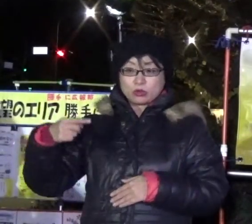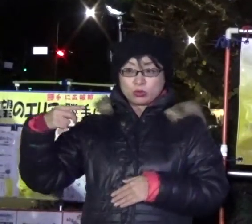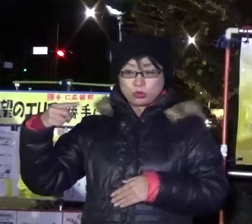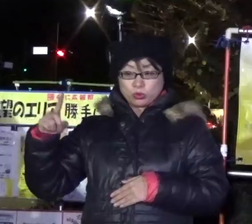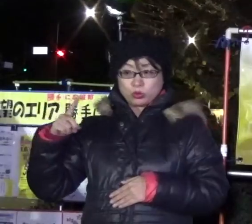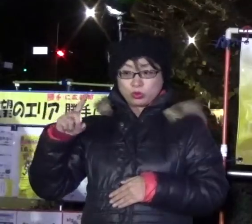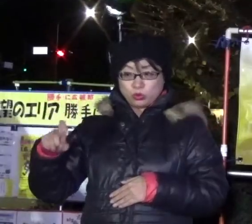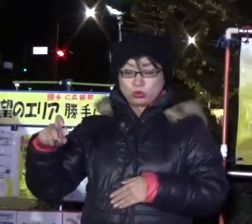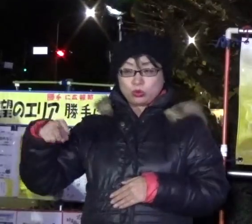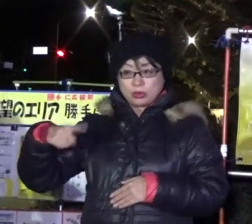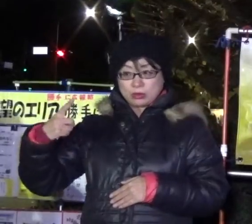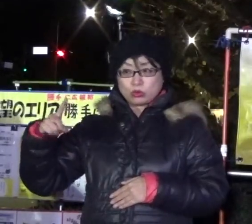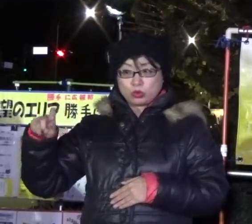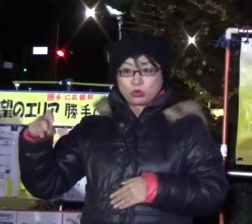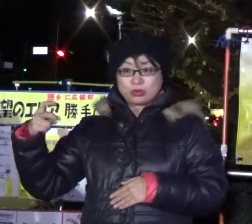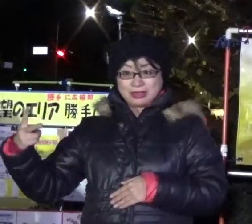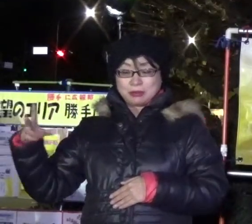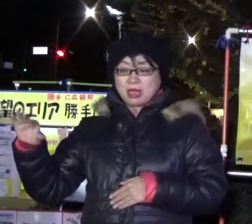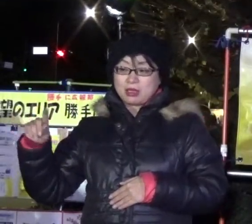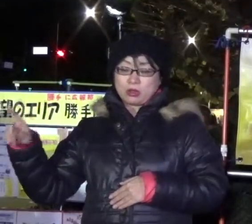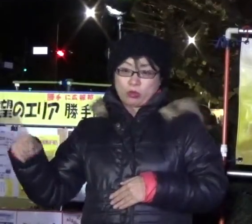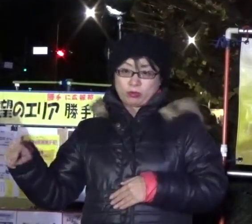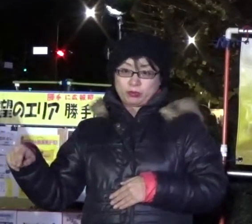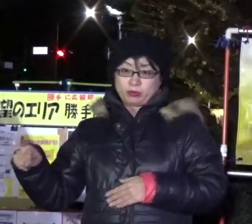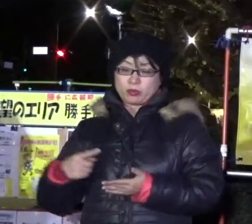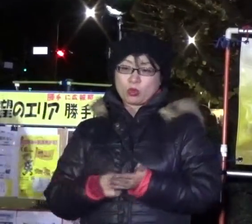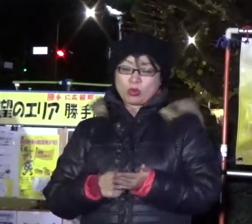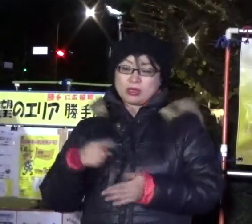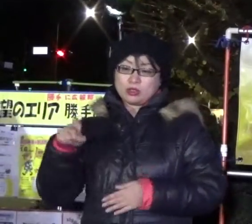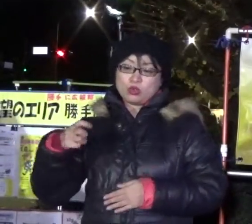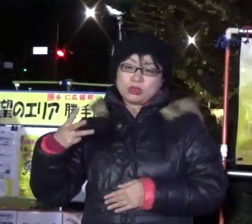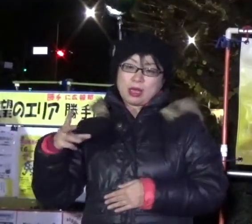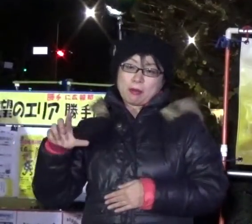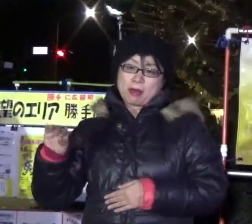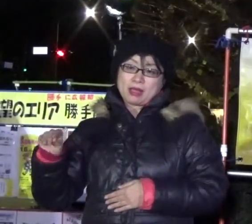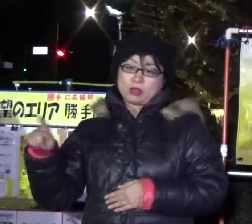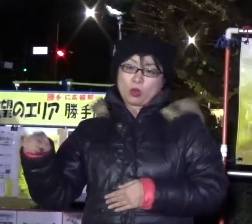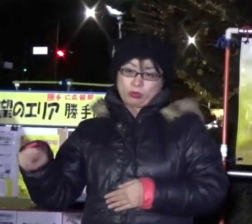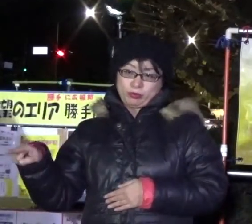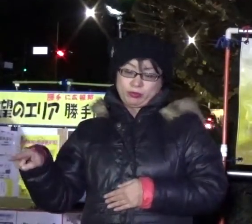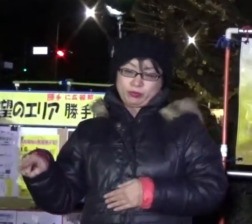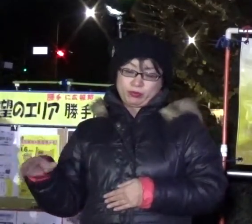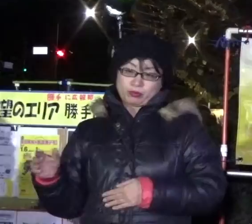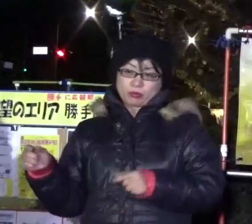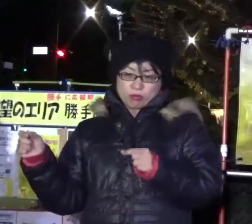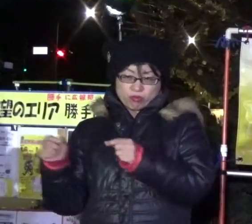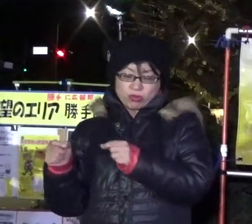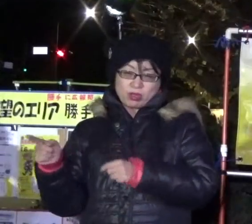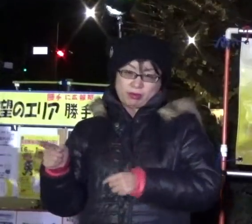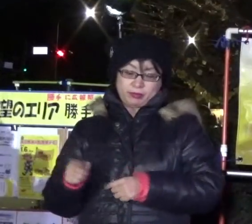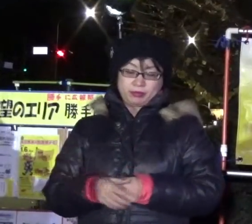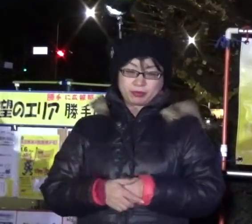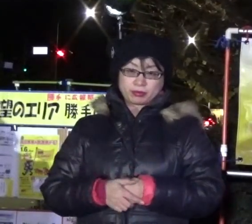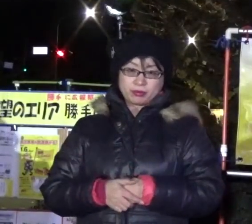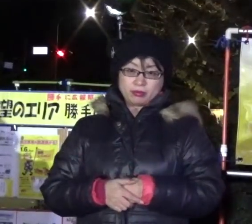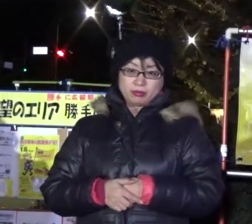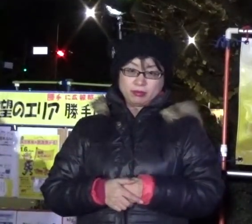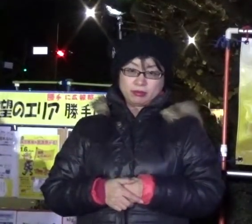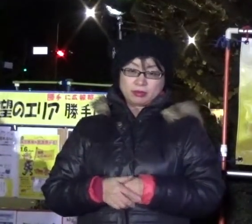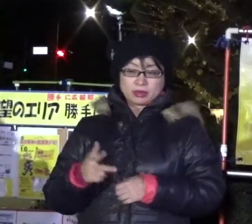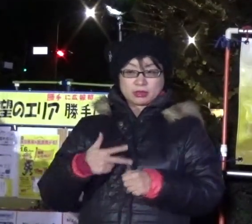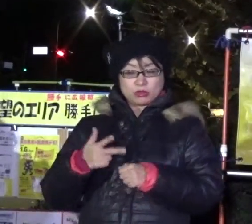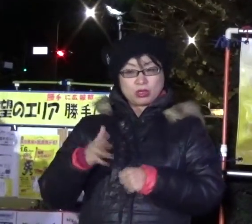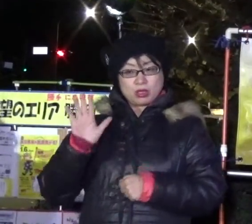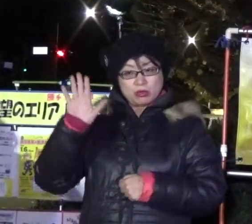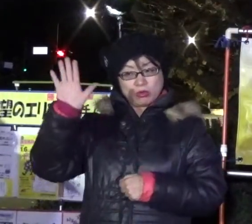から残り 13.5 万トンです。で、水の数字は、年末年始の休みの関係でおそらく2週間後の